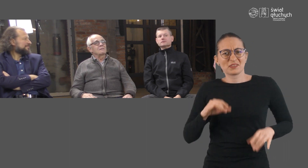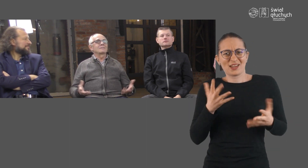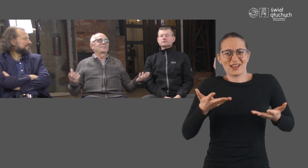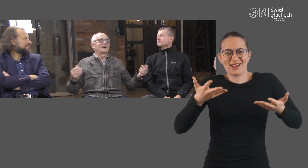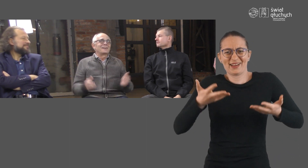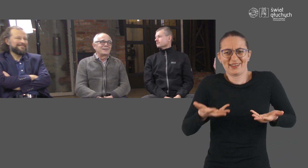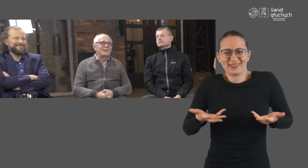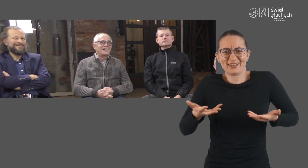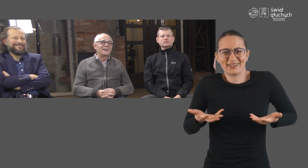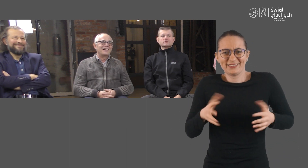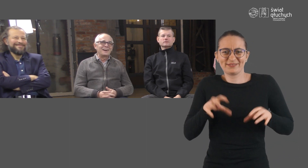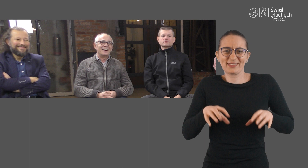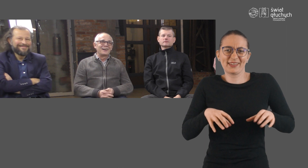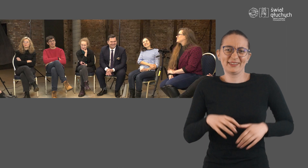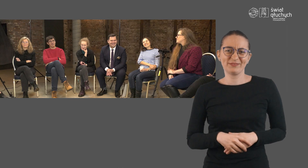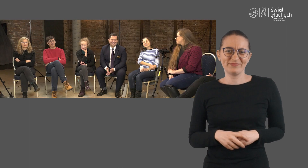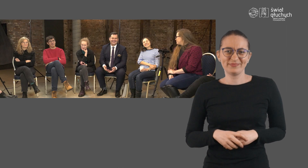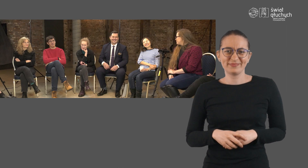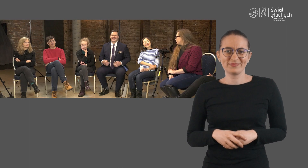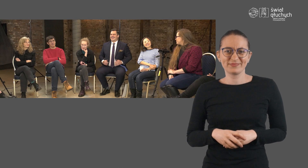trochę masz, a nie słyszysz.